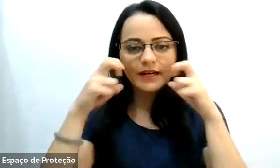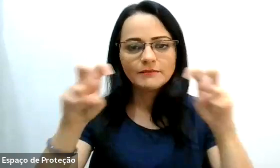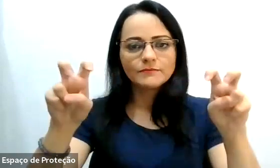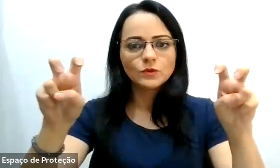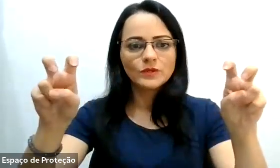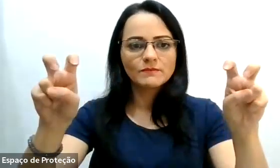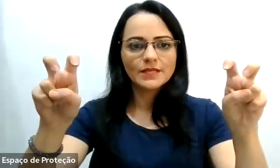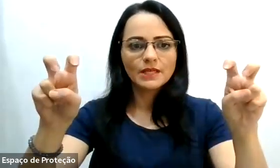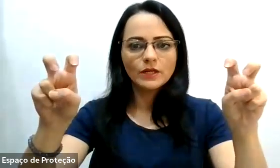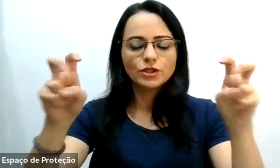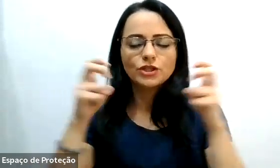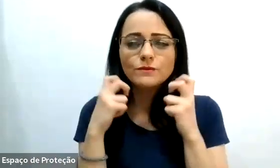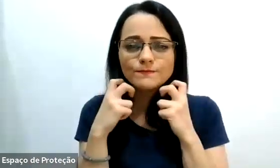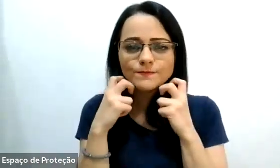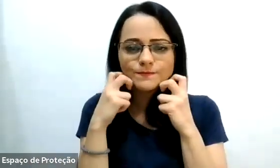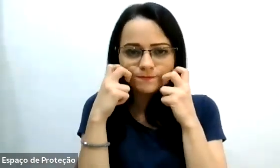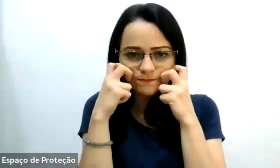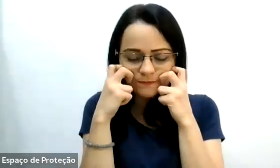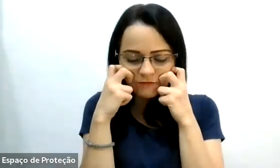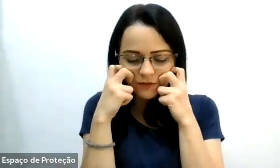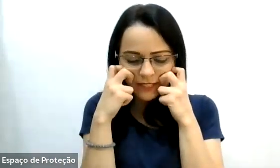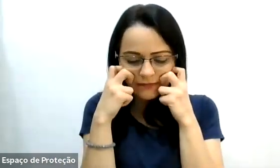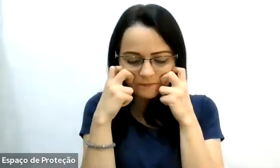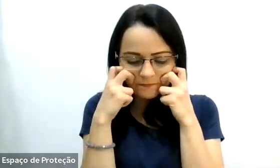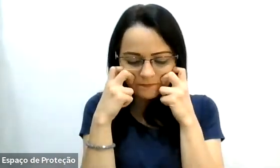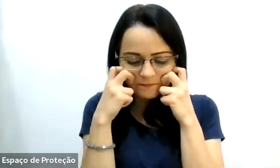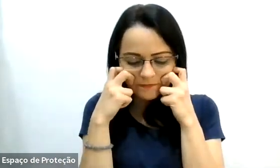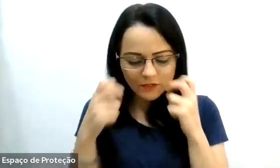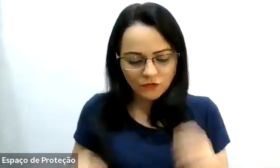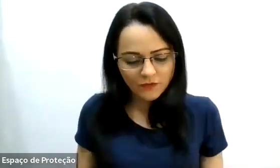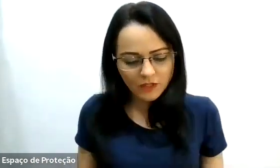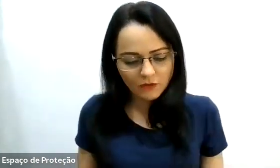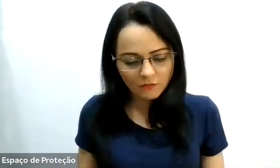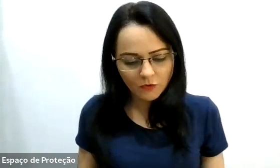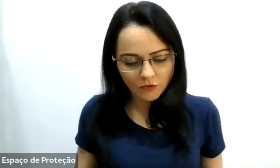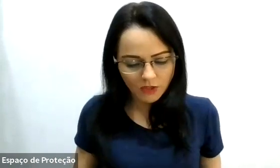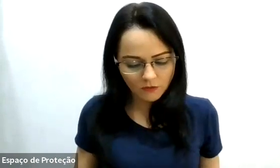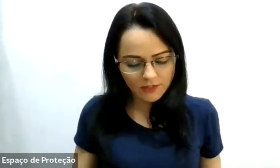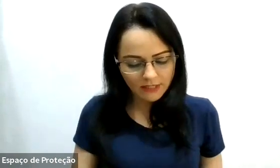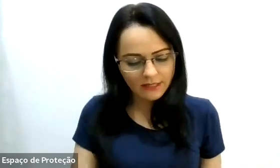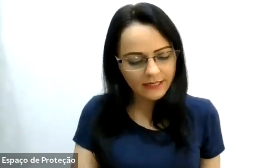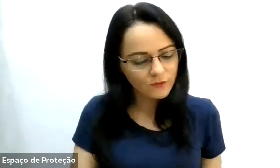envergonhar, duas mãos aqui, ó, ganchinho, envergonhar. Deixa eu ver o que eu coloquei no sinalário.